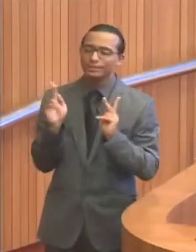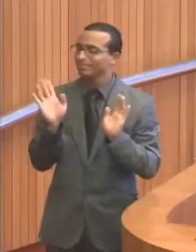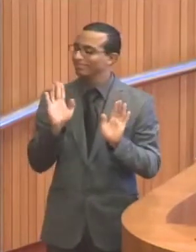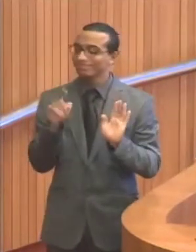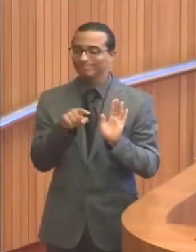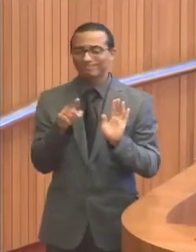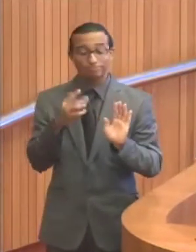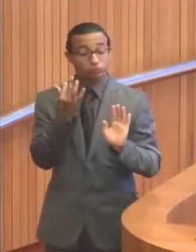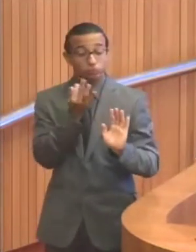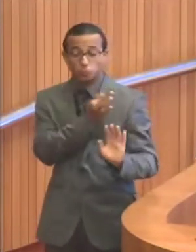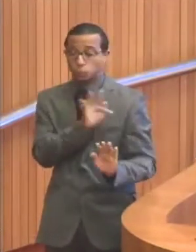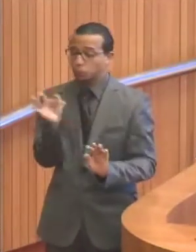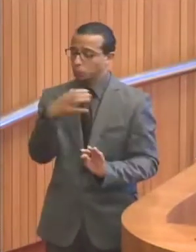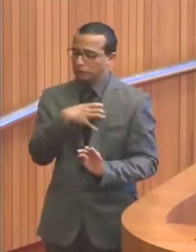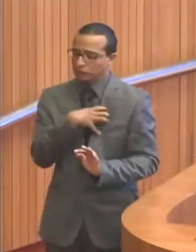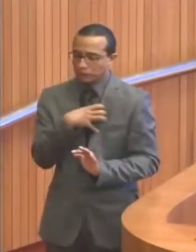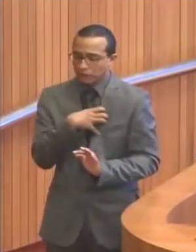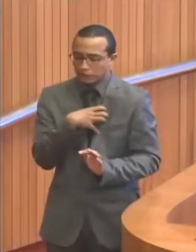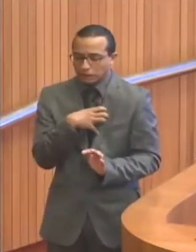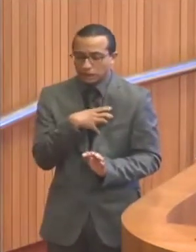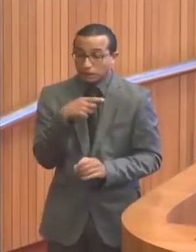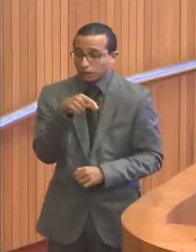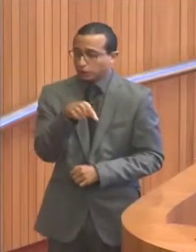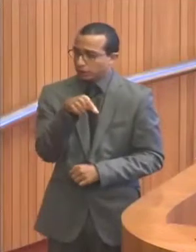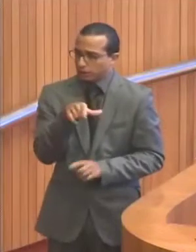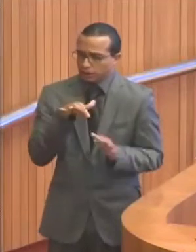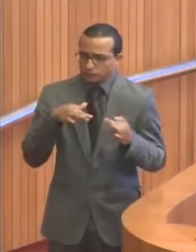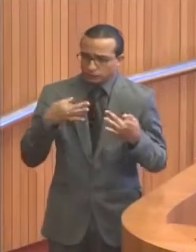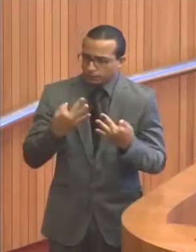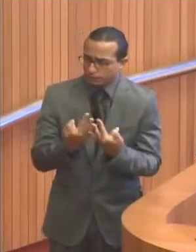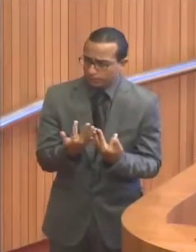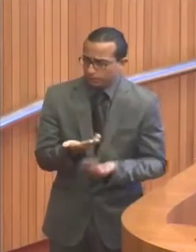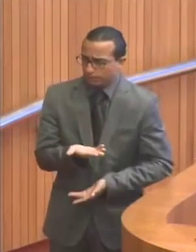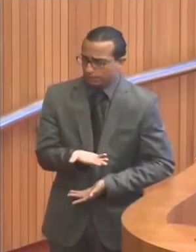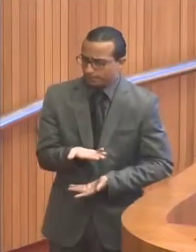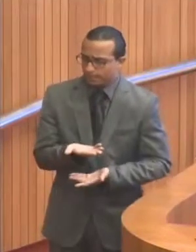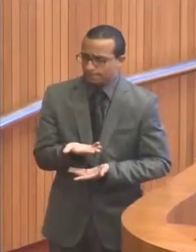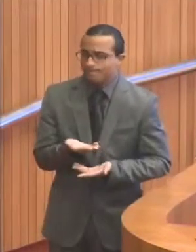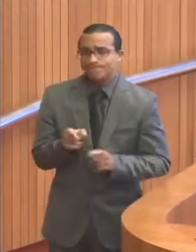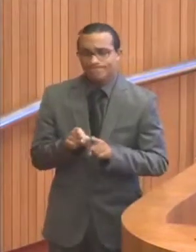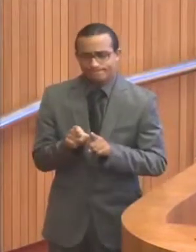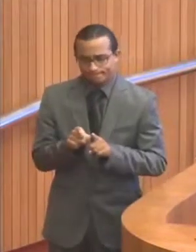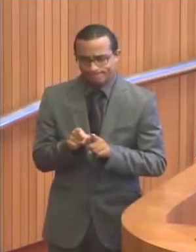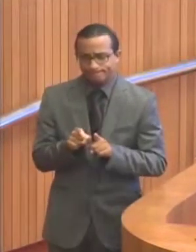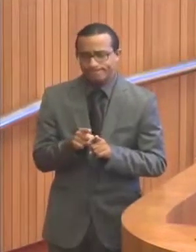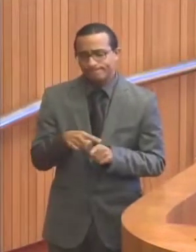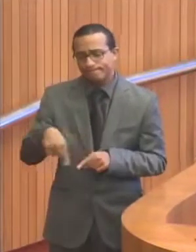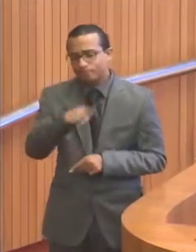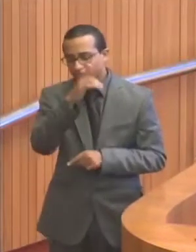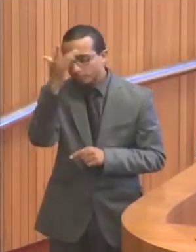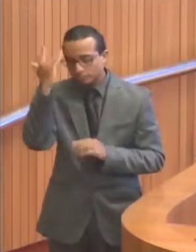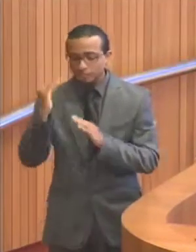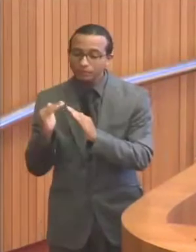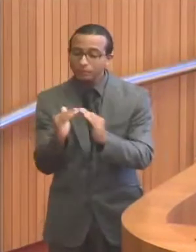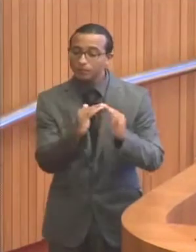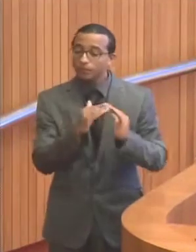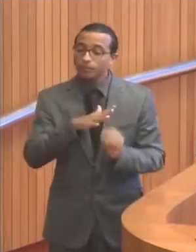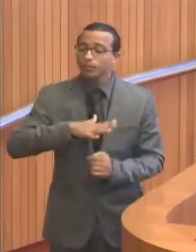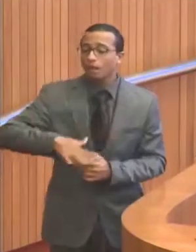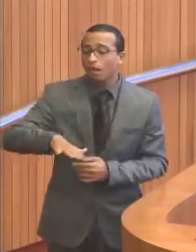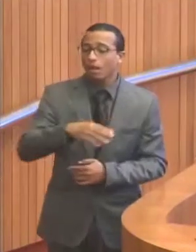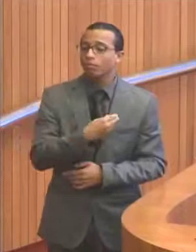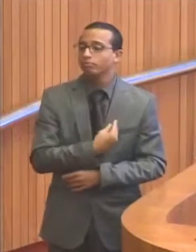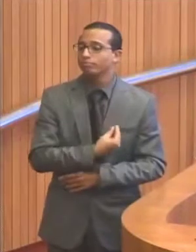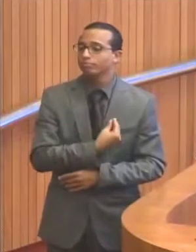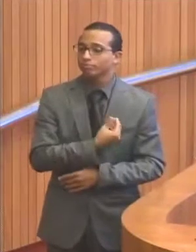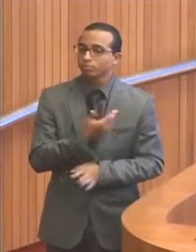dor que há para aquelas famílias e para aquelas pessoas que